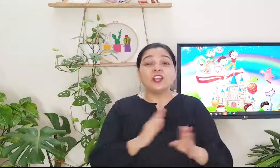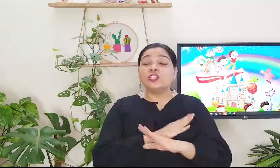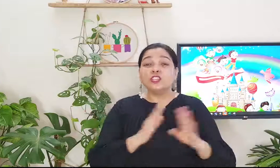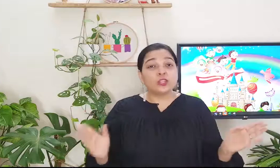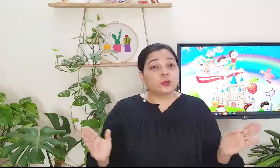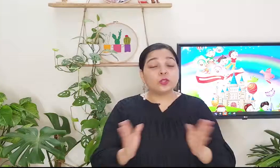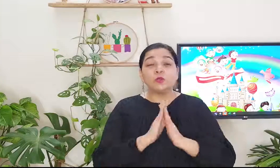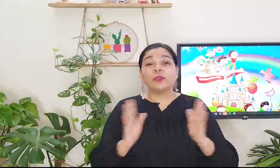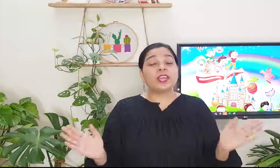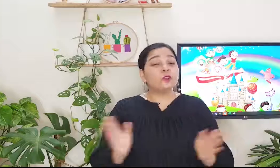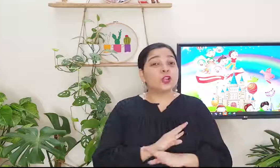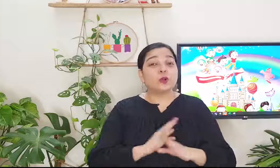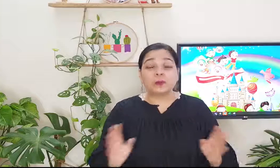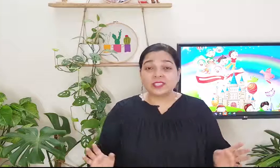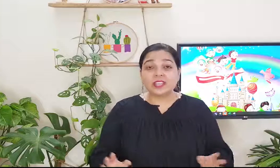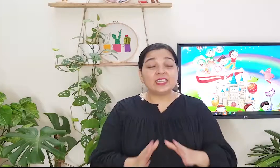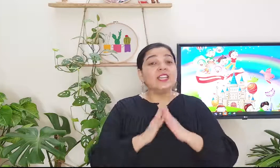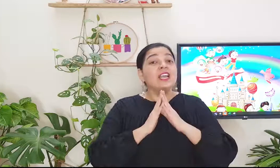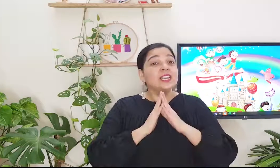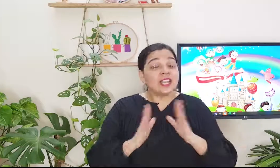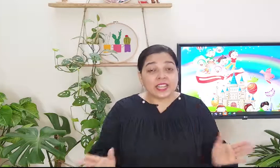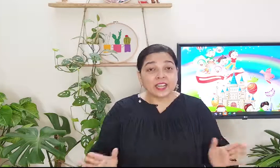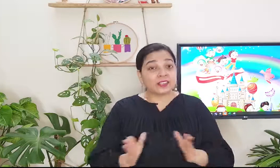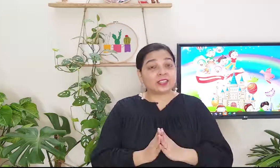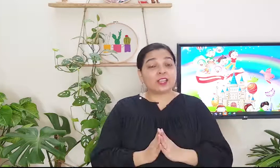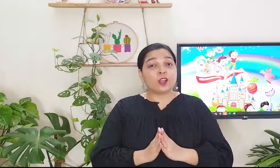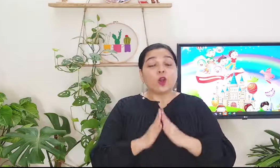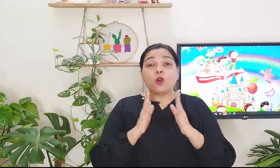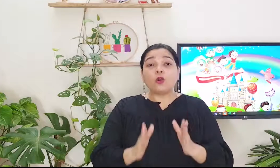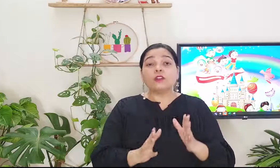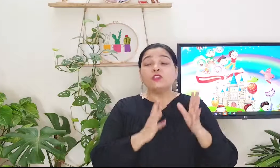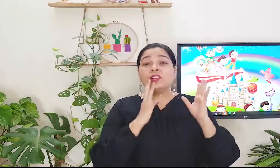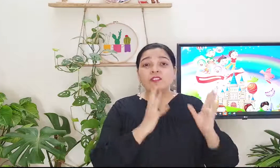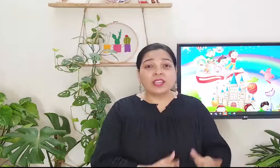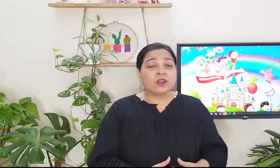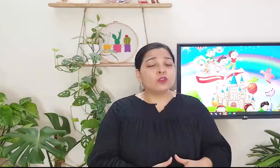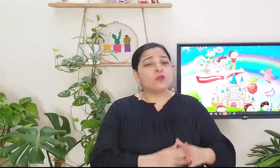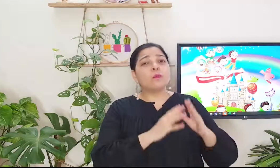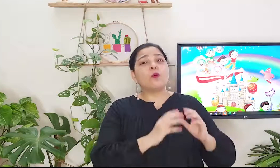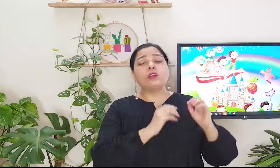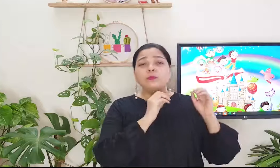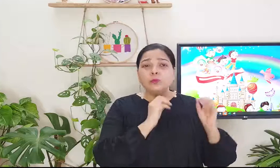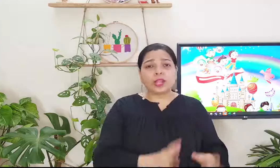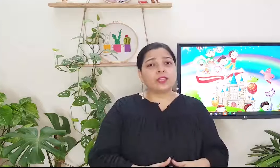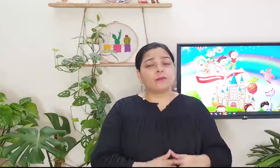একে অপরের শত্রু ছিল, তারা একে অপরকে পছন্দ করত না, আর যারা নিনবে লোক ছিল তারা খুবই খারাপ লোক